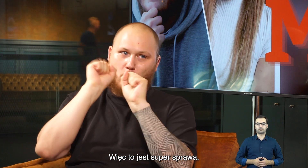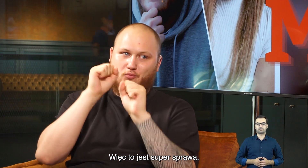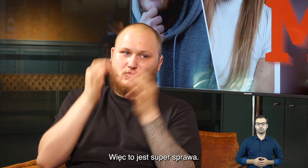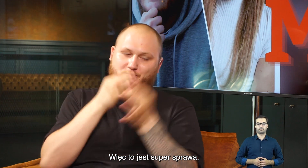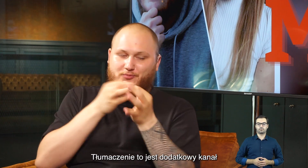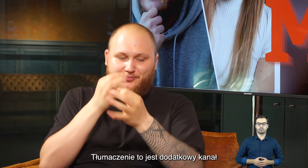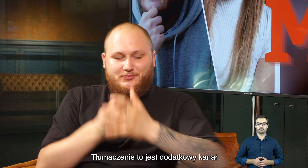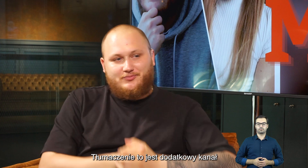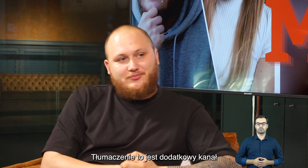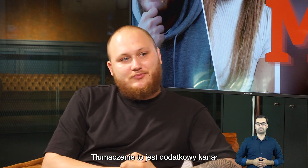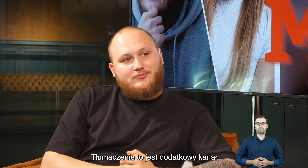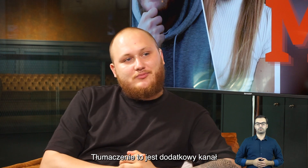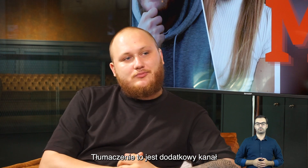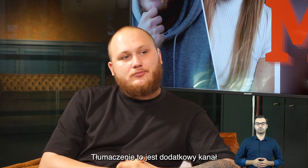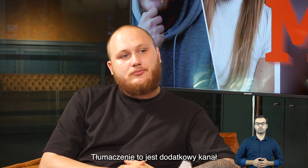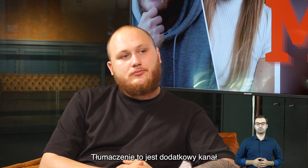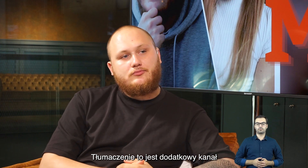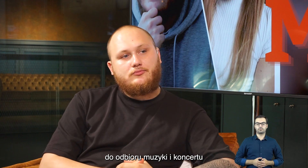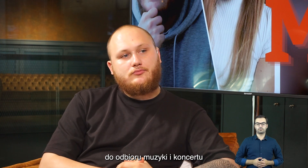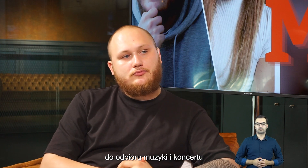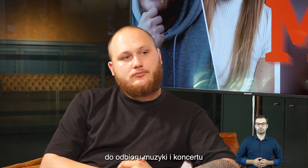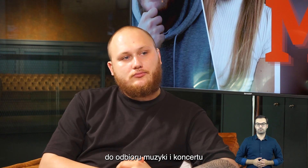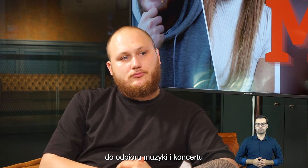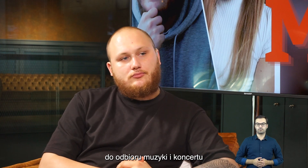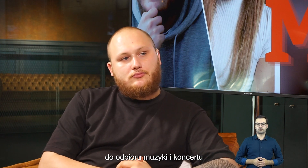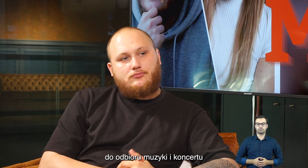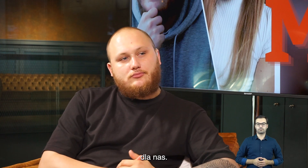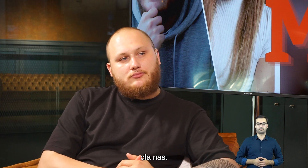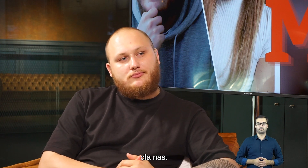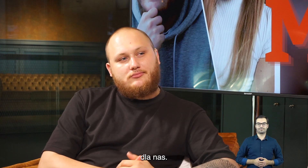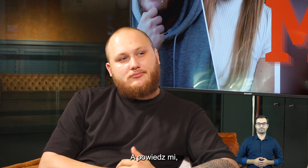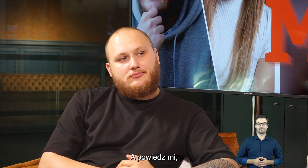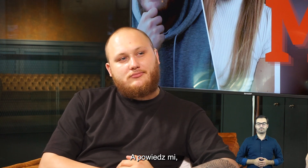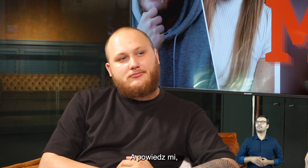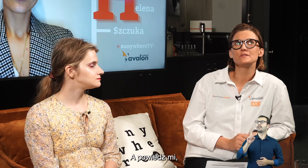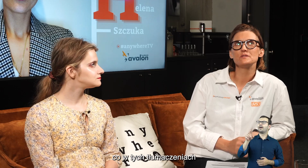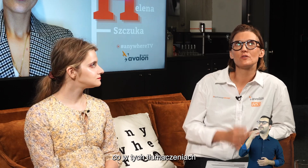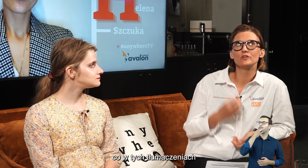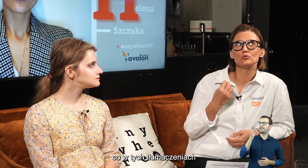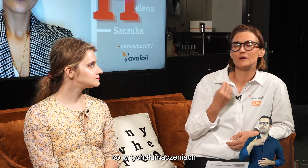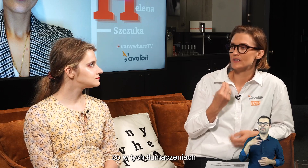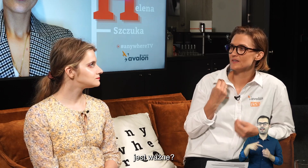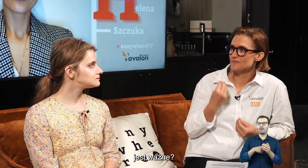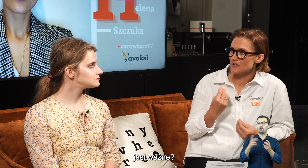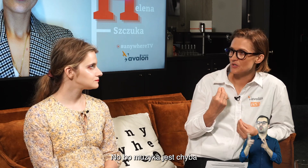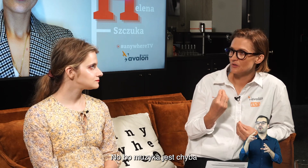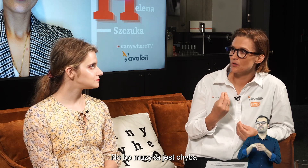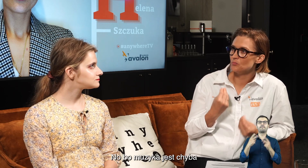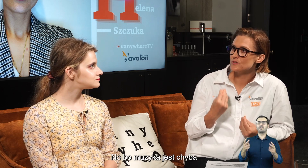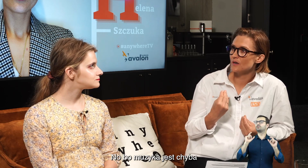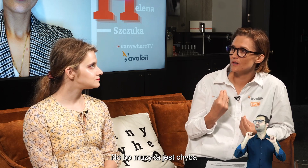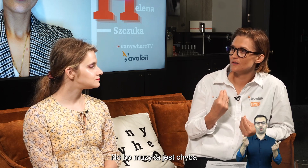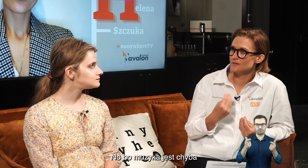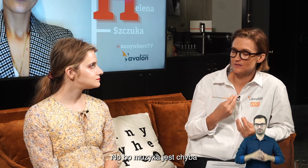sprawa. To jest dodatkowy kanał do odbioru muzyki i koncertu dla nas. A powiedz mi, co w tych tłumaczeniach jest ważne? No